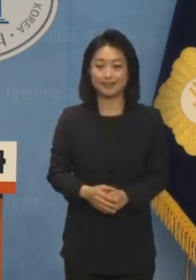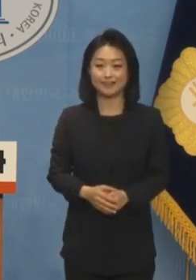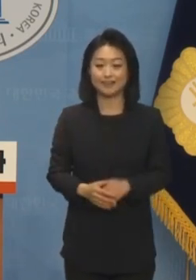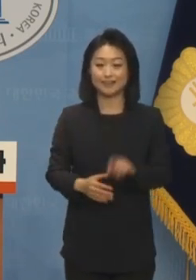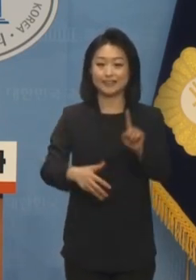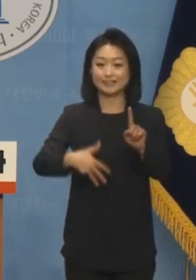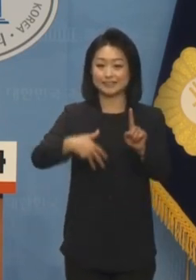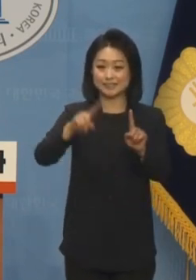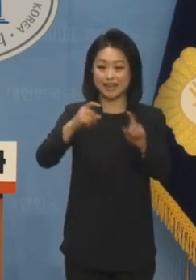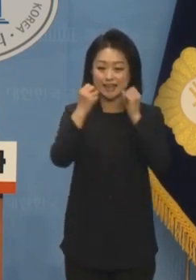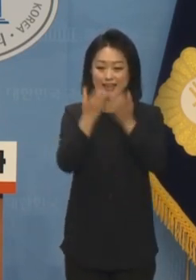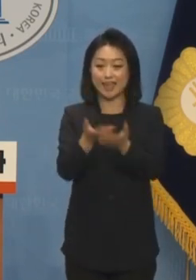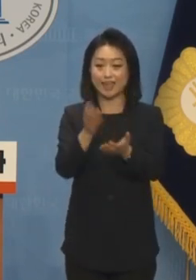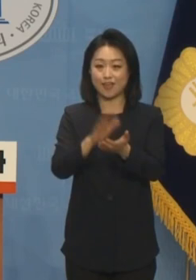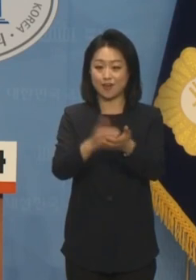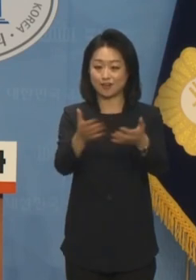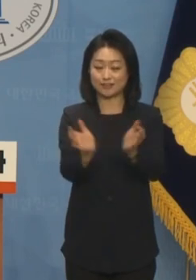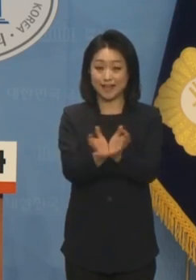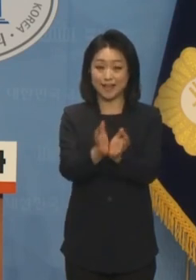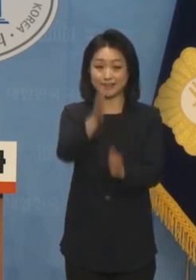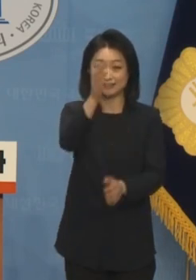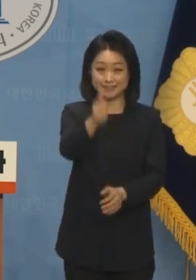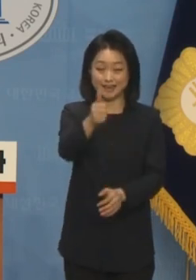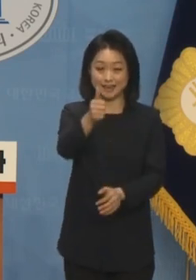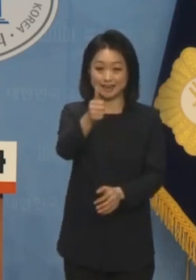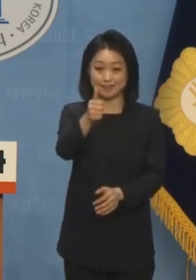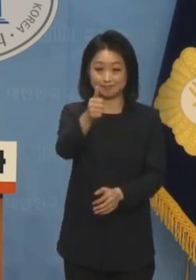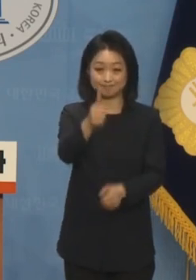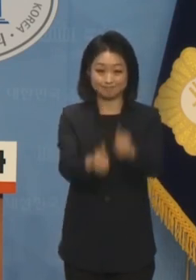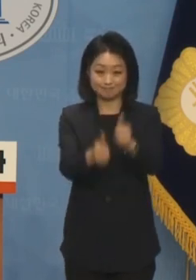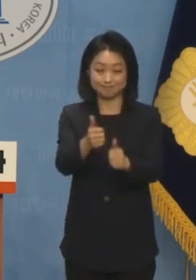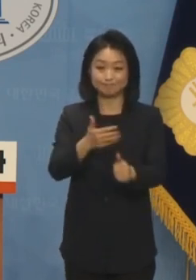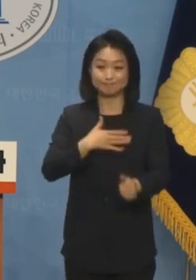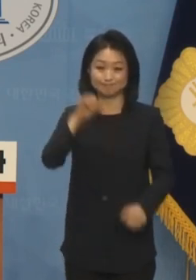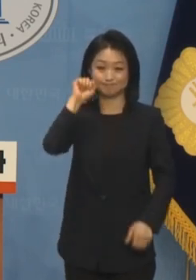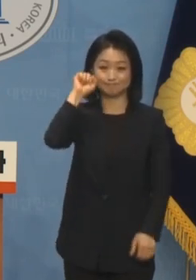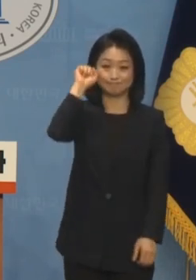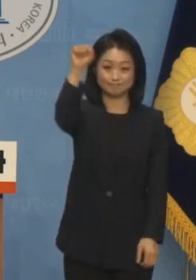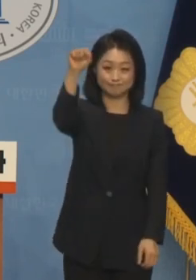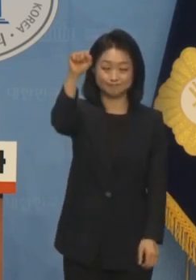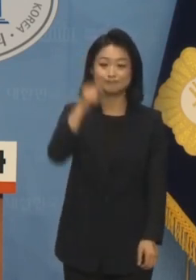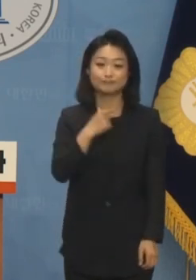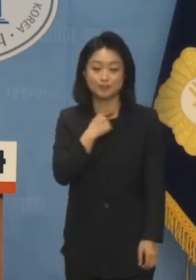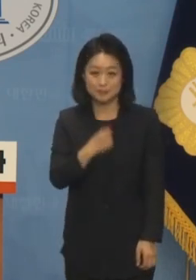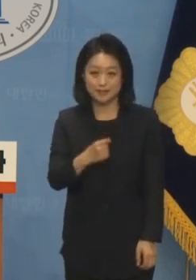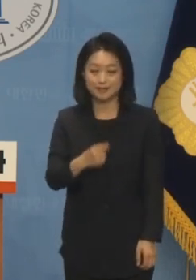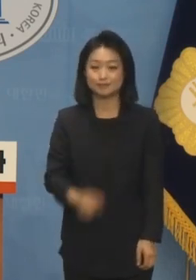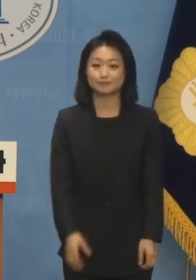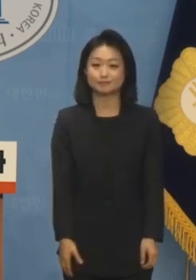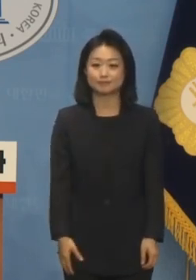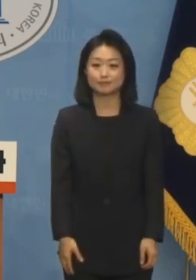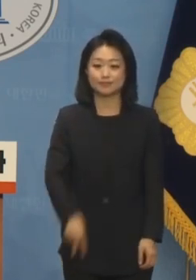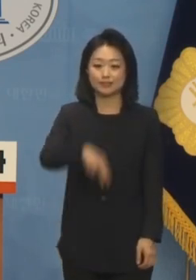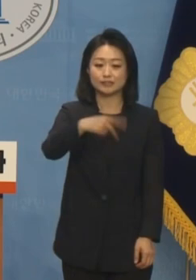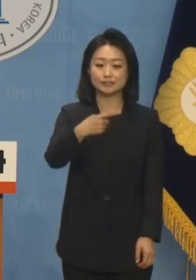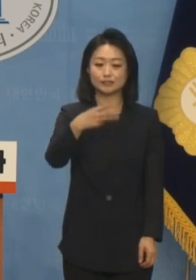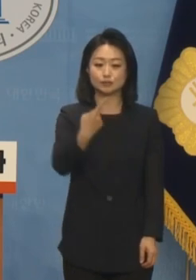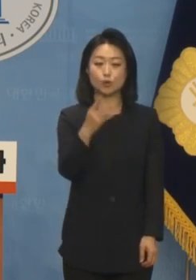제1차 개혁신당 전당대회에 당대표 후보로 출마합니다. 스토브